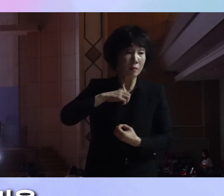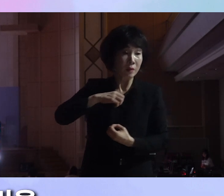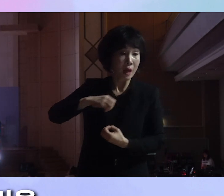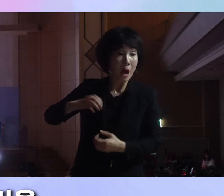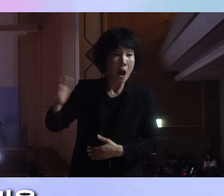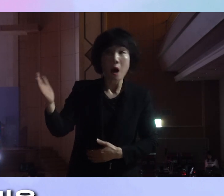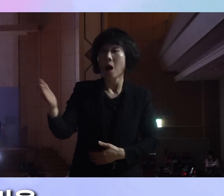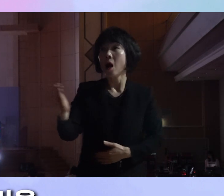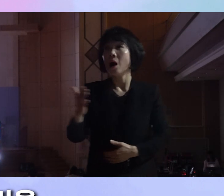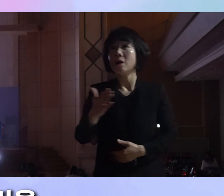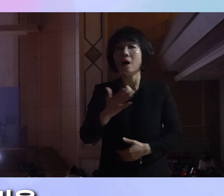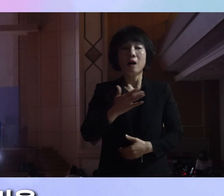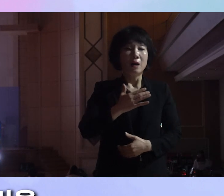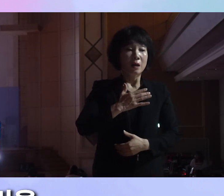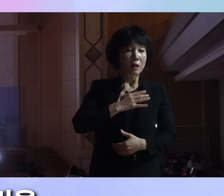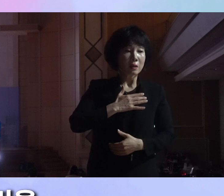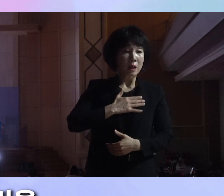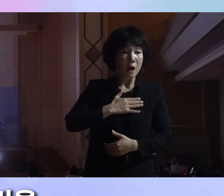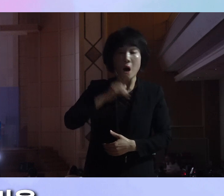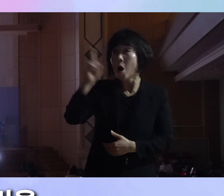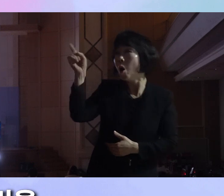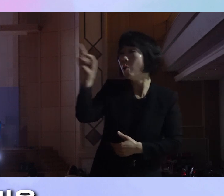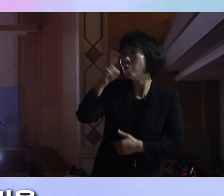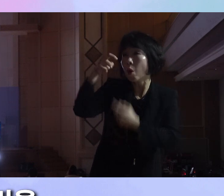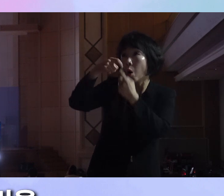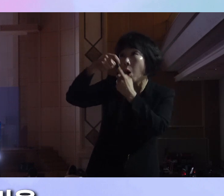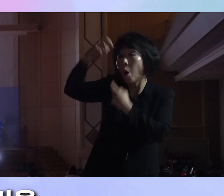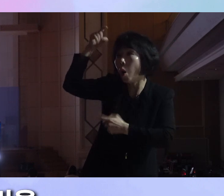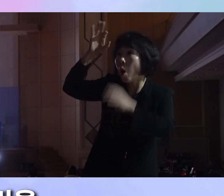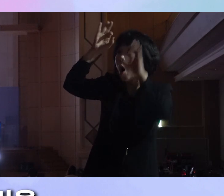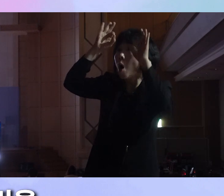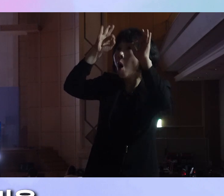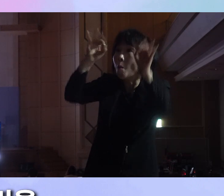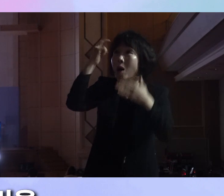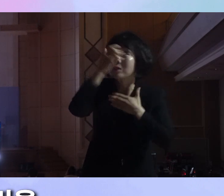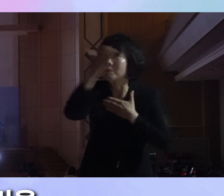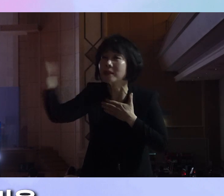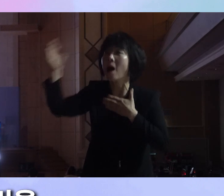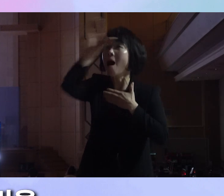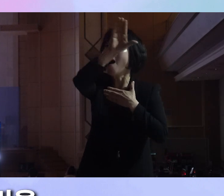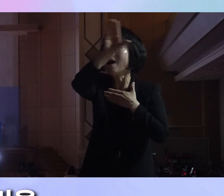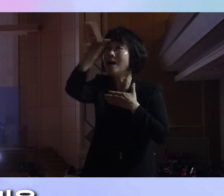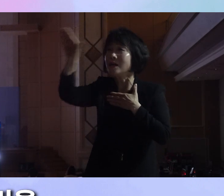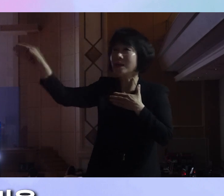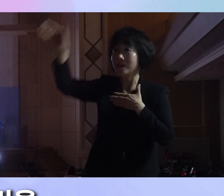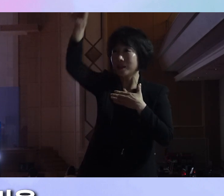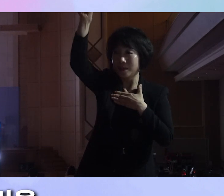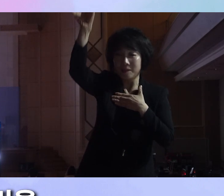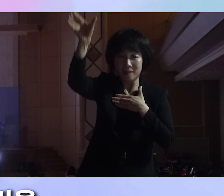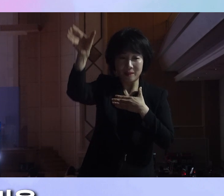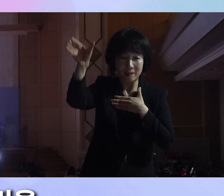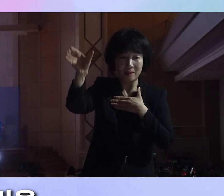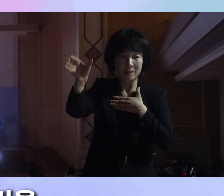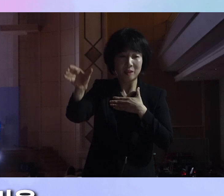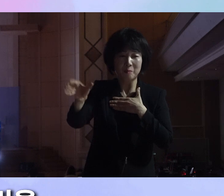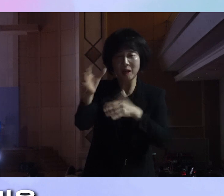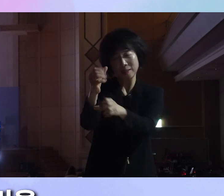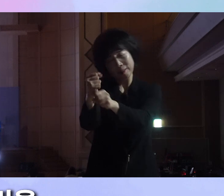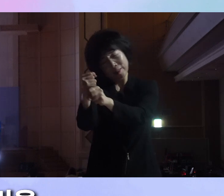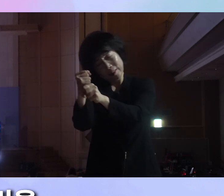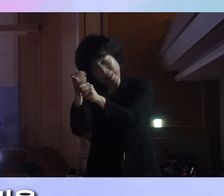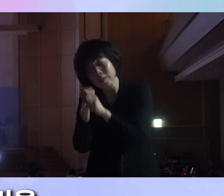난 무얼 보고 있나 십자가 진